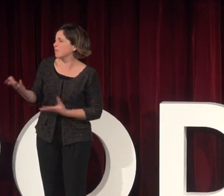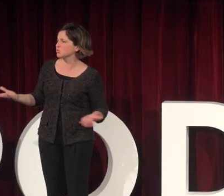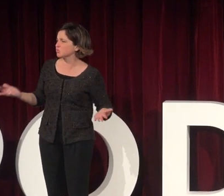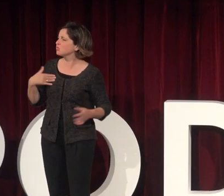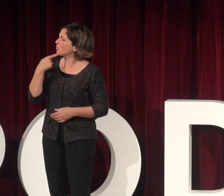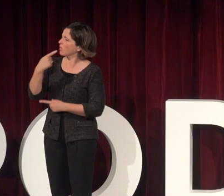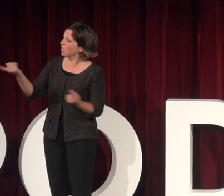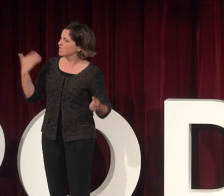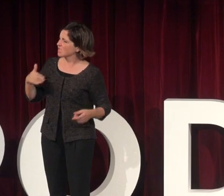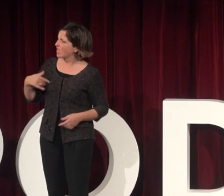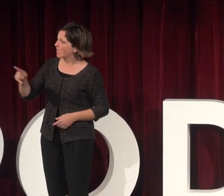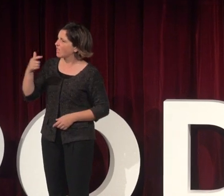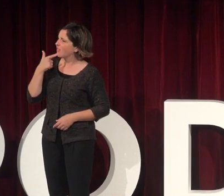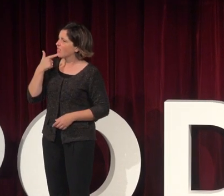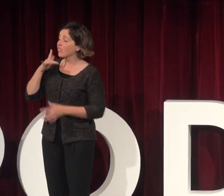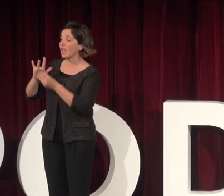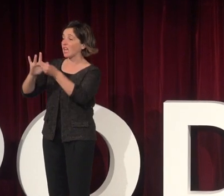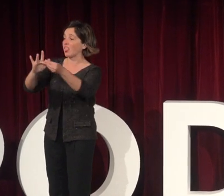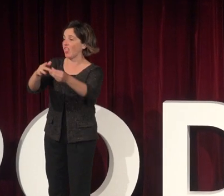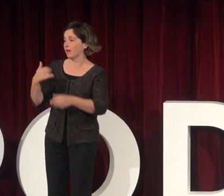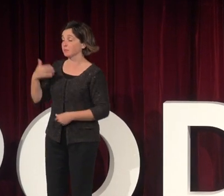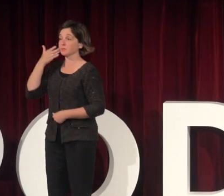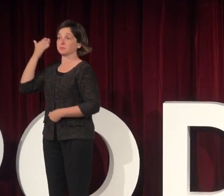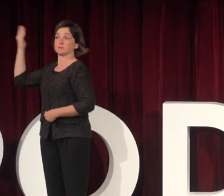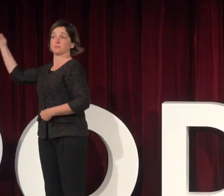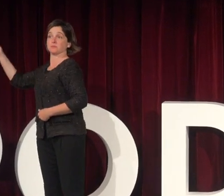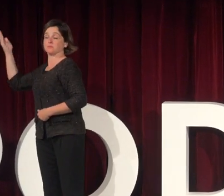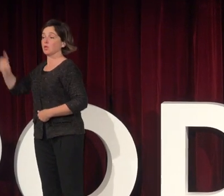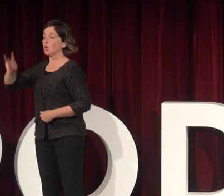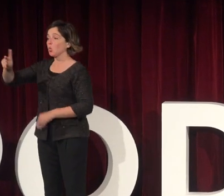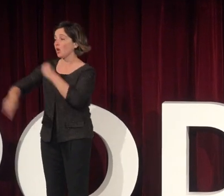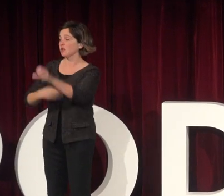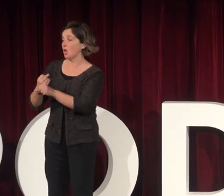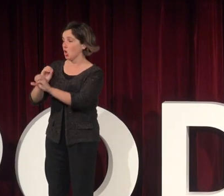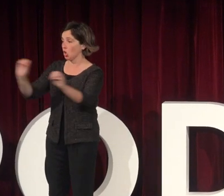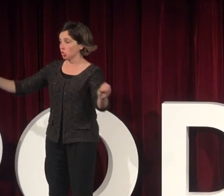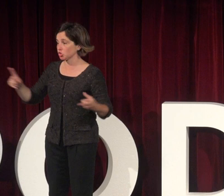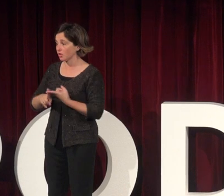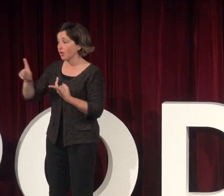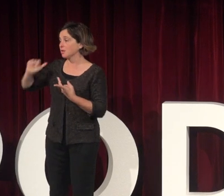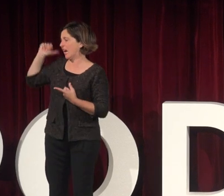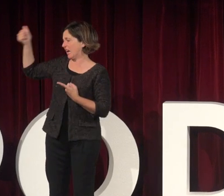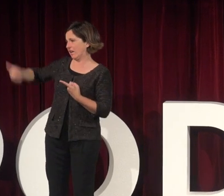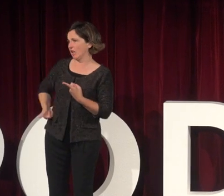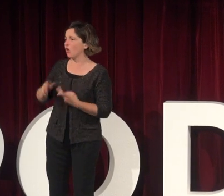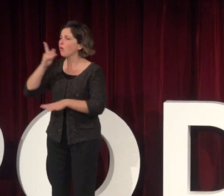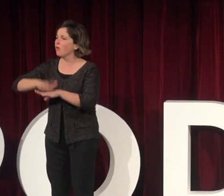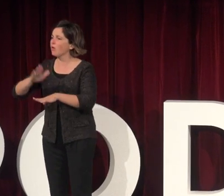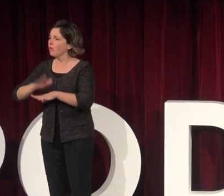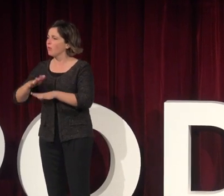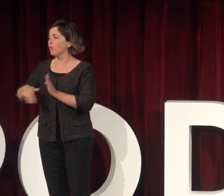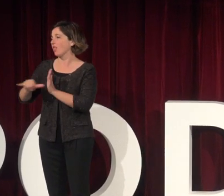Nosotros lo dijimos, las élites, los que nunca han dado un palo al agua, los que se han hecho ricos a costa